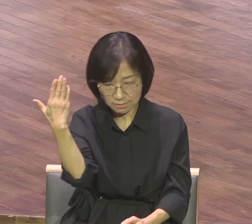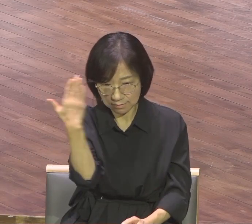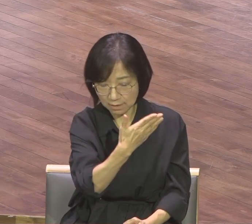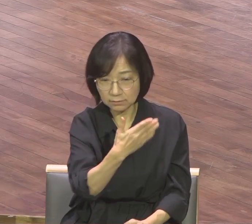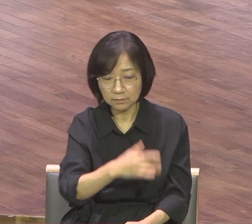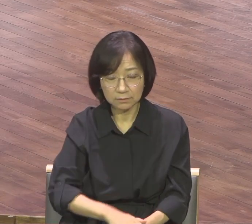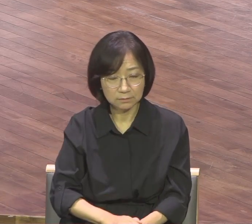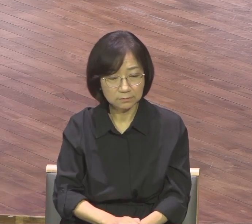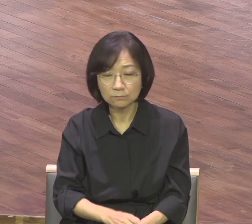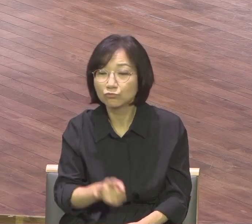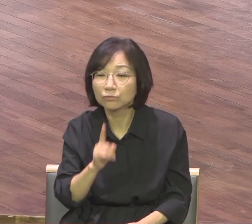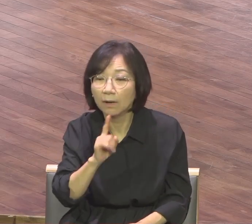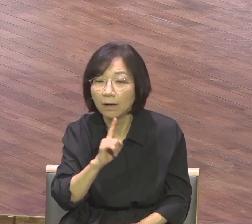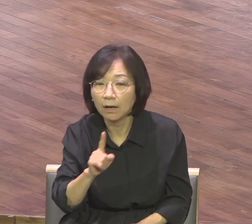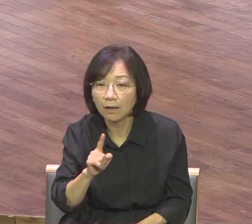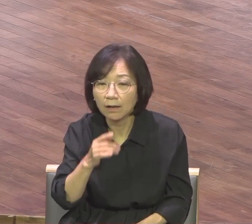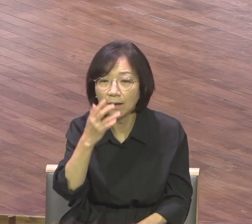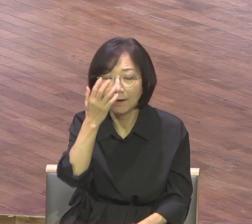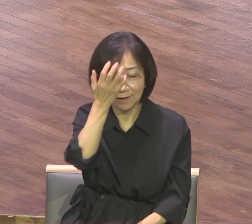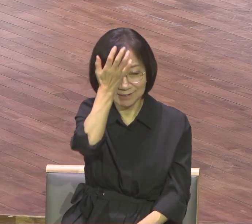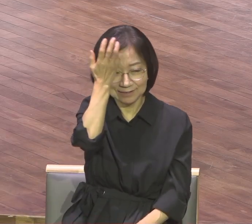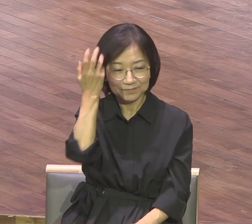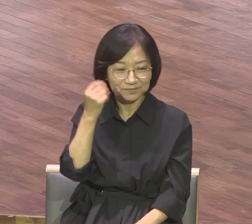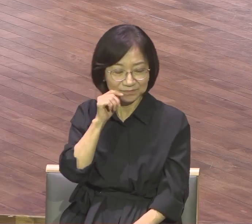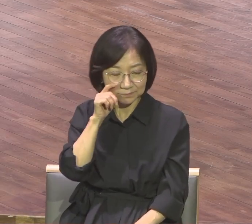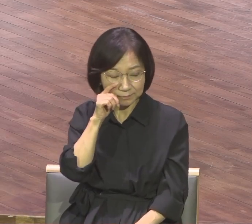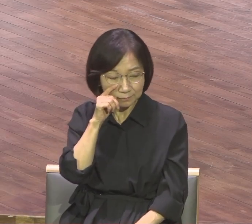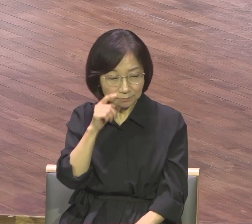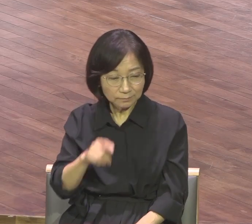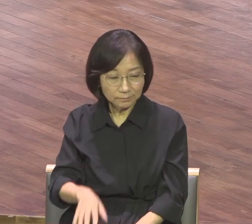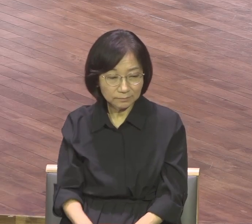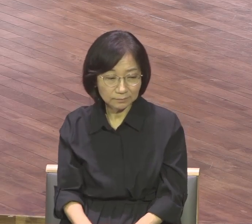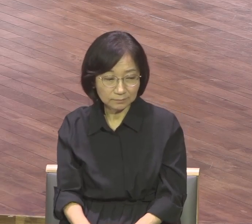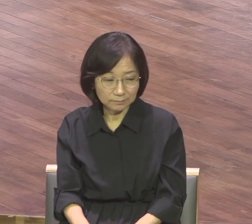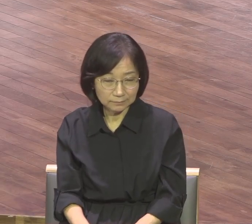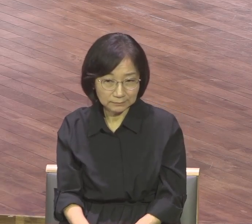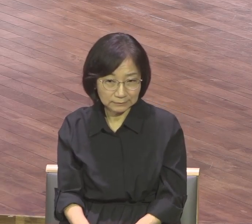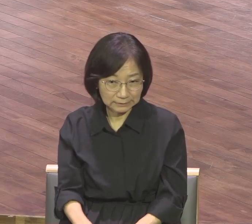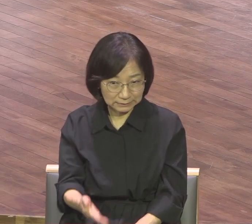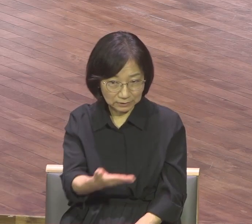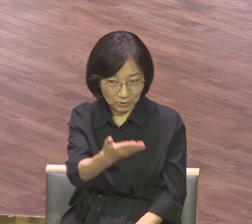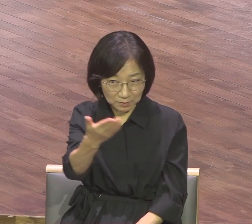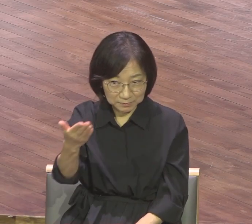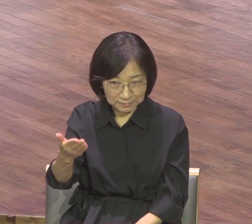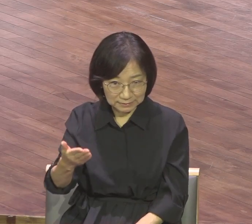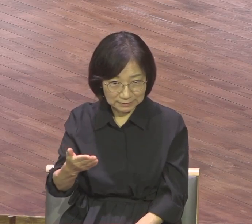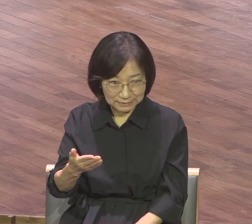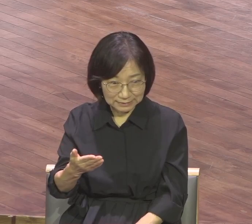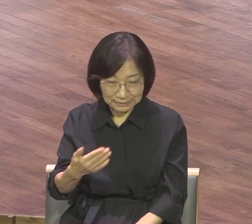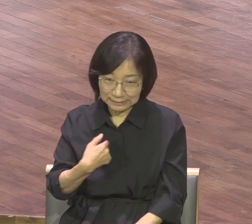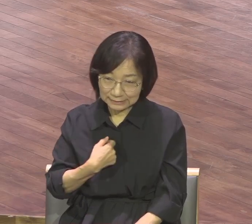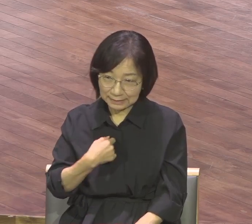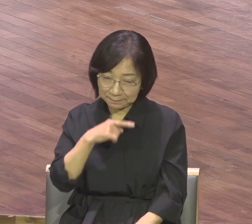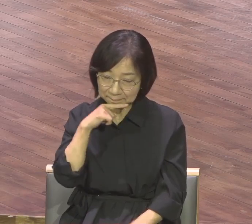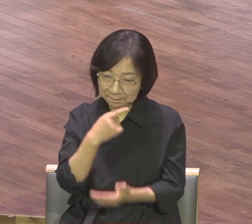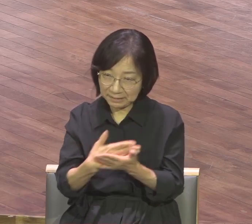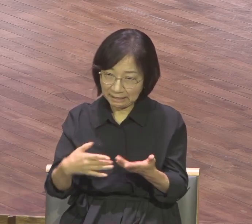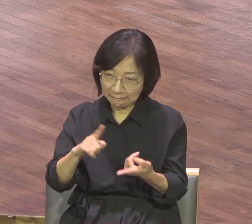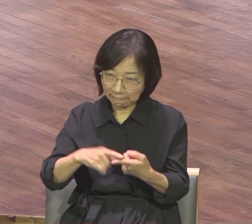사실을 이게 뭐 보통 말이 아니지요. 이 말을 할 수 있는 사람이 여기에 몇이나